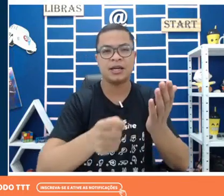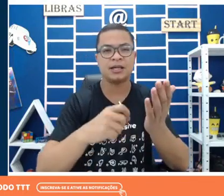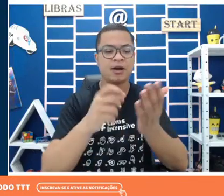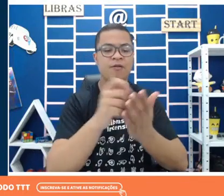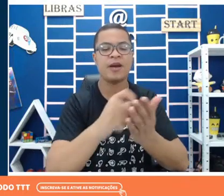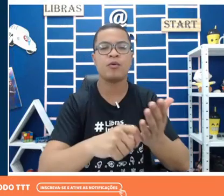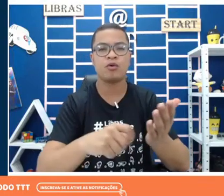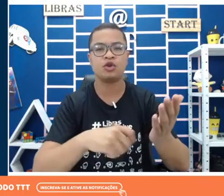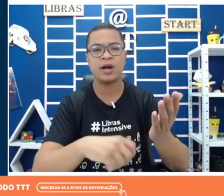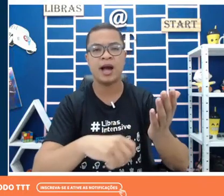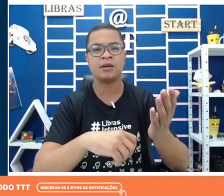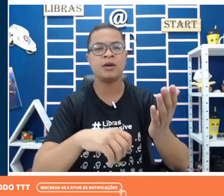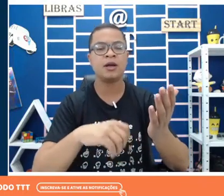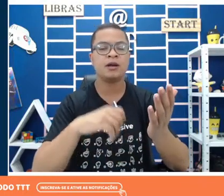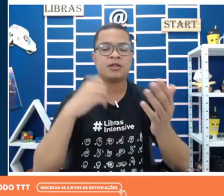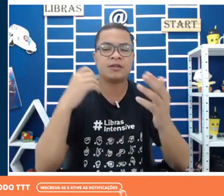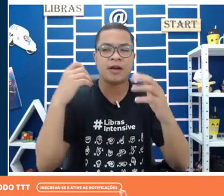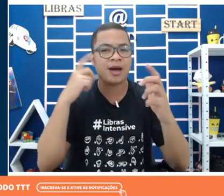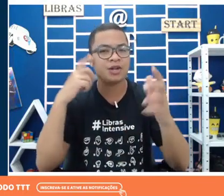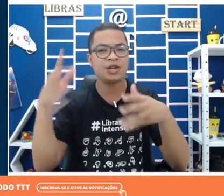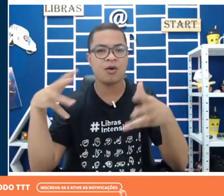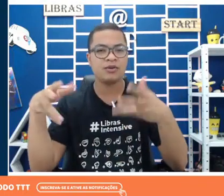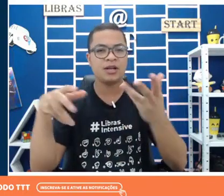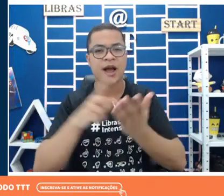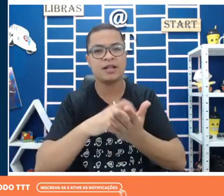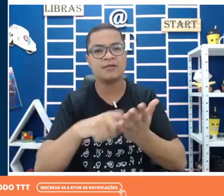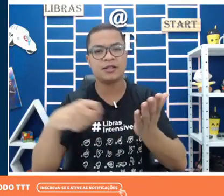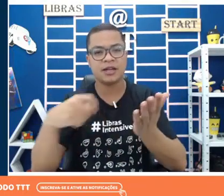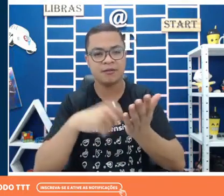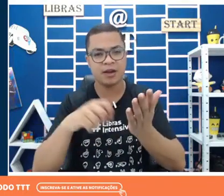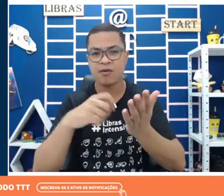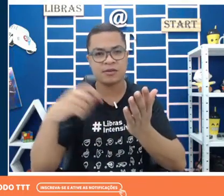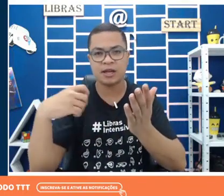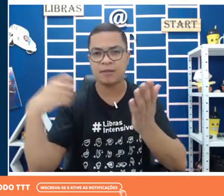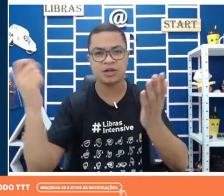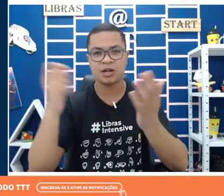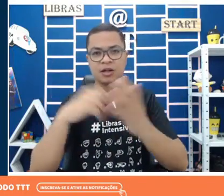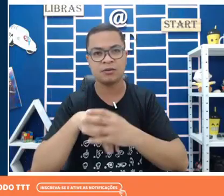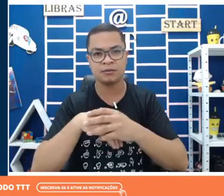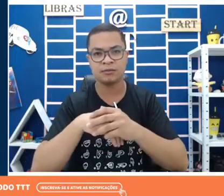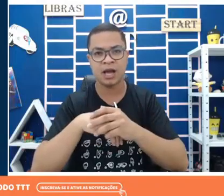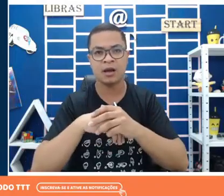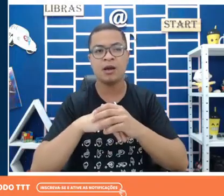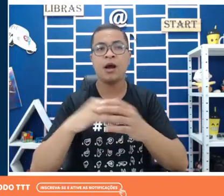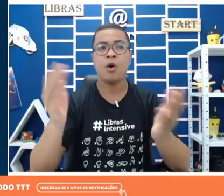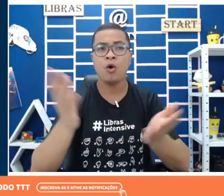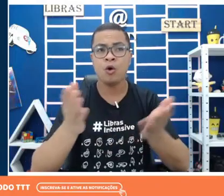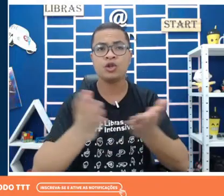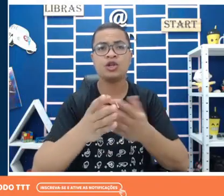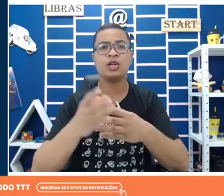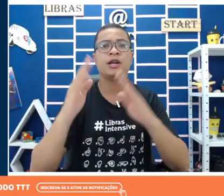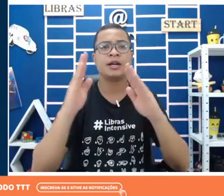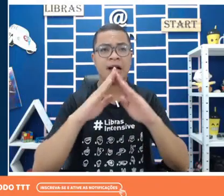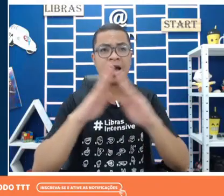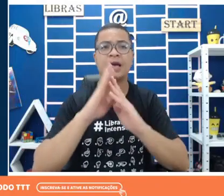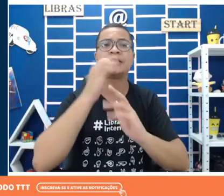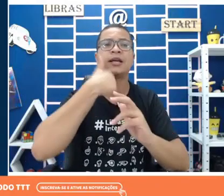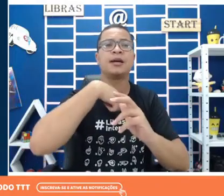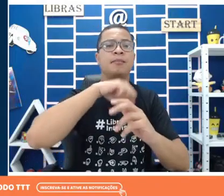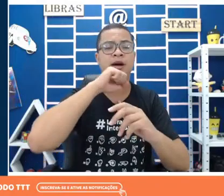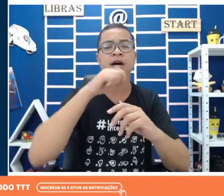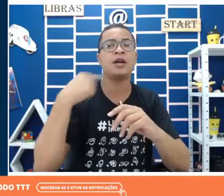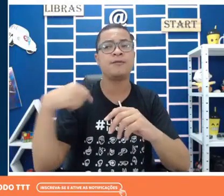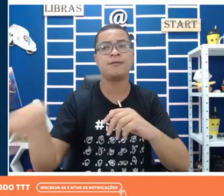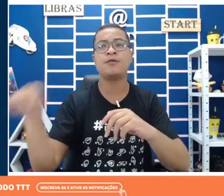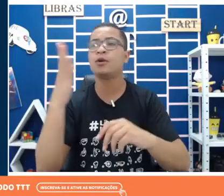colocar na escrita, né, o verbo conjugado. Você vai imaginar os sinais e vai escrever igual você está imaginando, tá? Hoje,